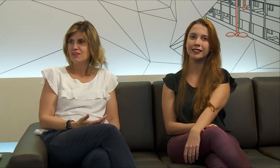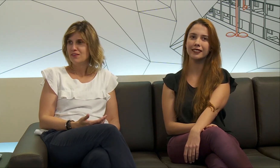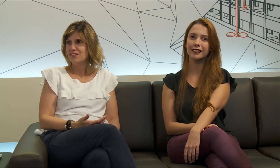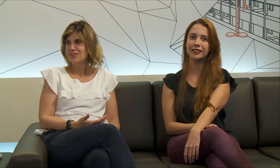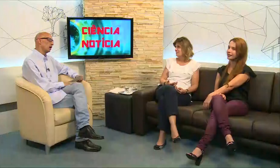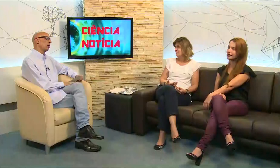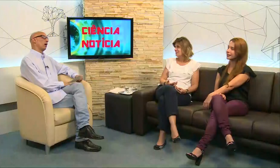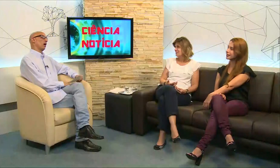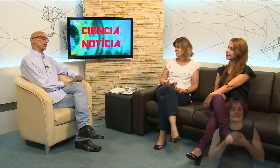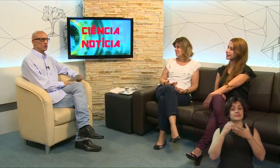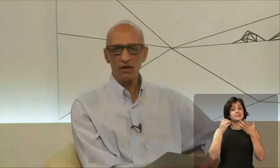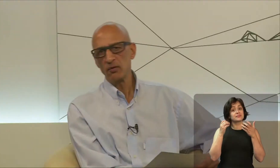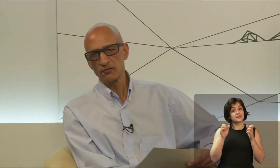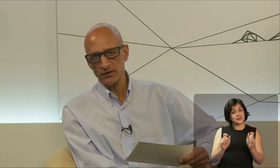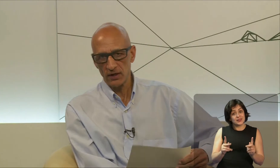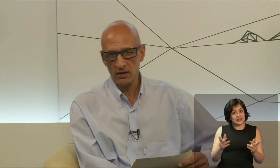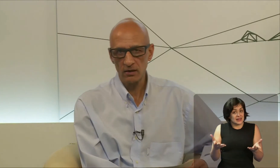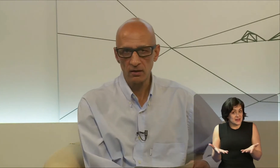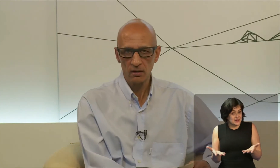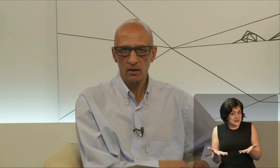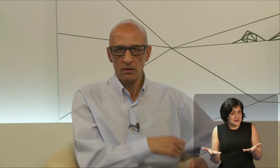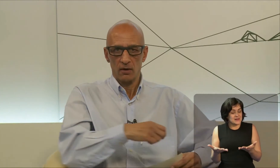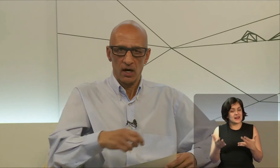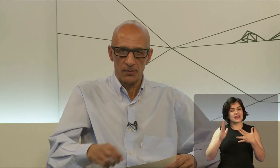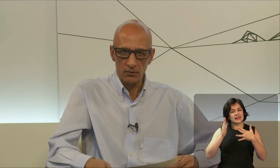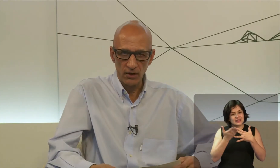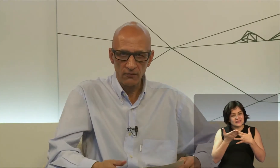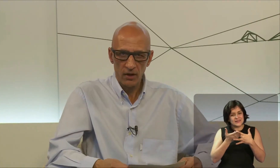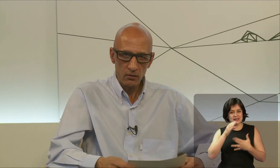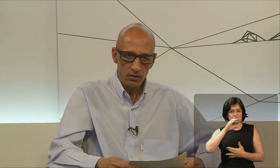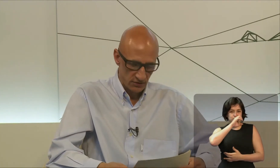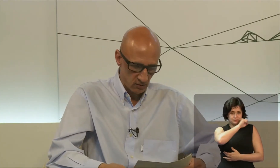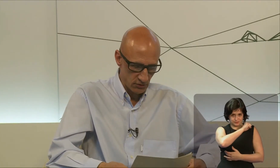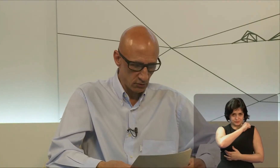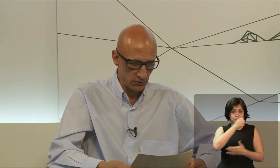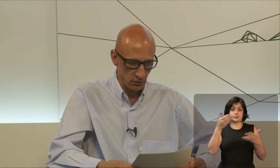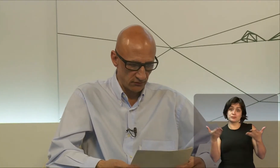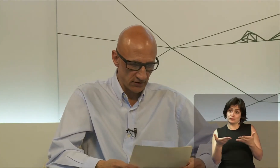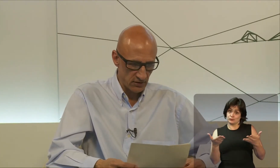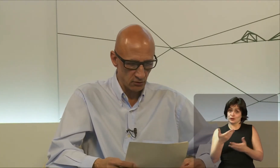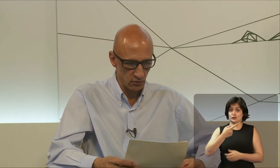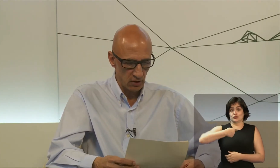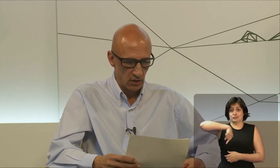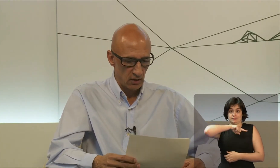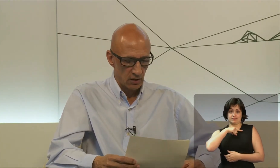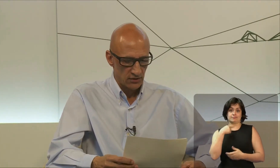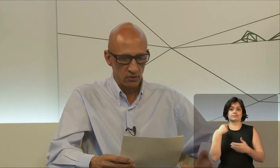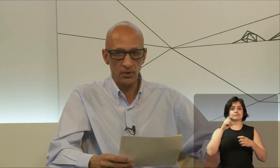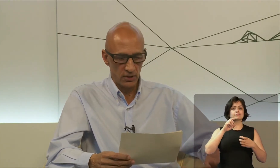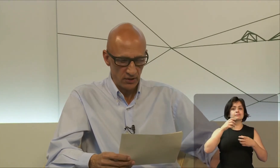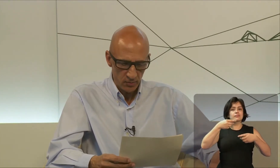internacionais. Muito bem, vamos fazer aqui um rápido intervalo. Estamos hoje conversando sobre